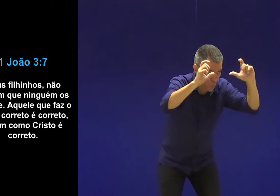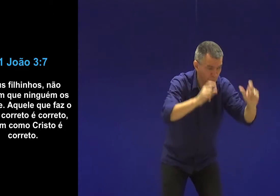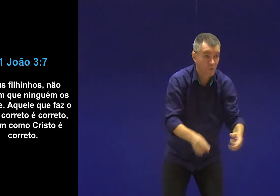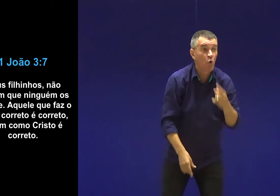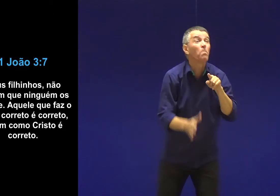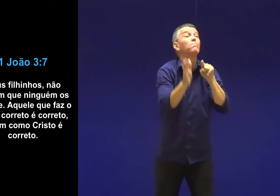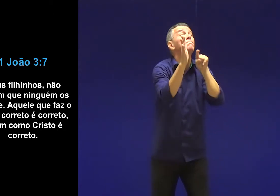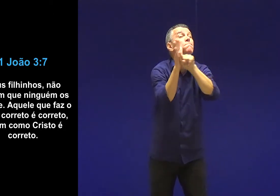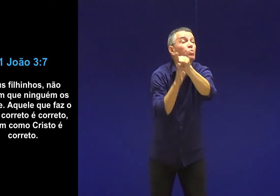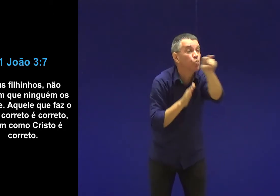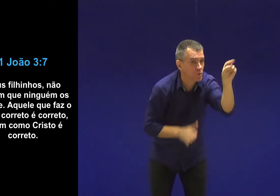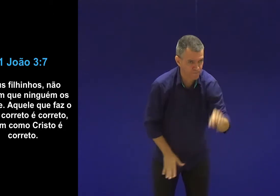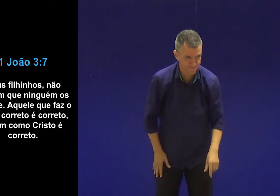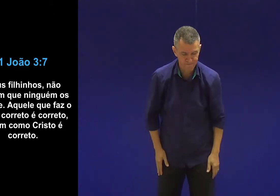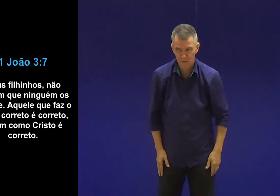Ó, presta atenção. É uma pergunta.